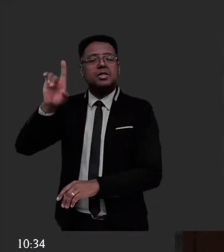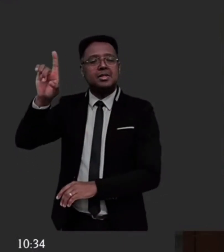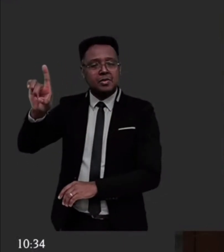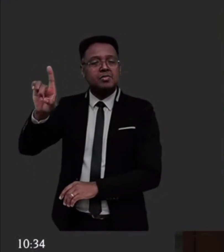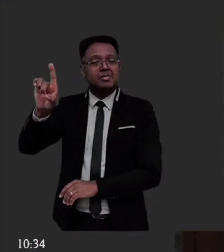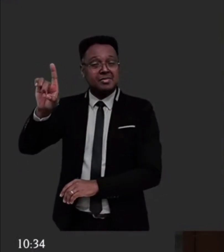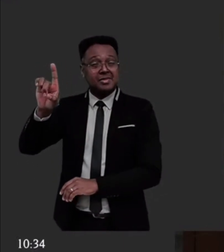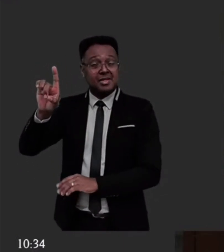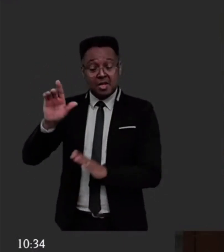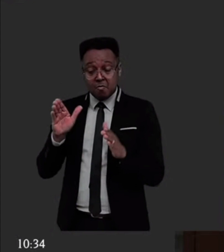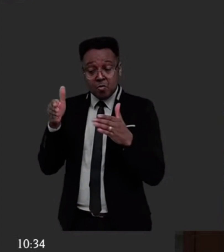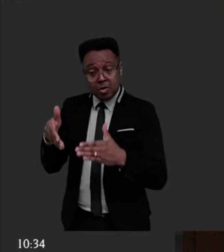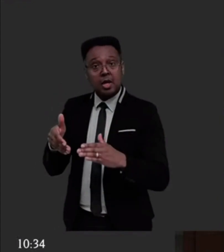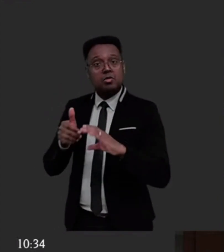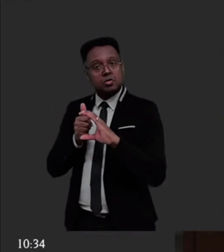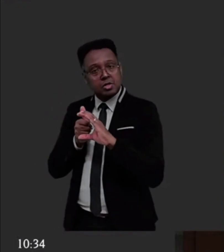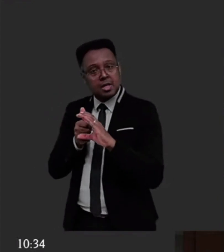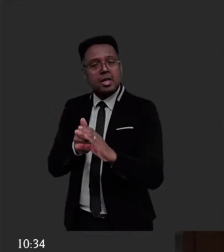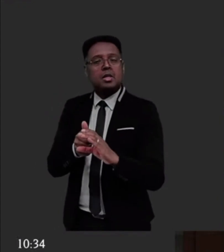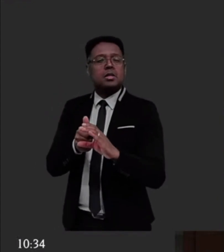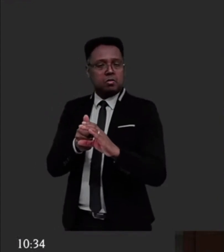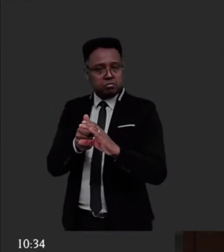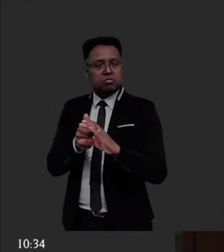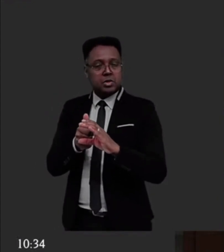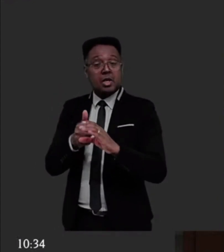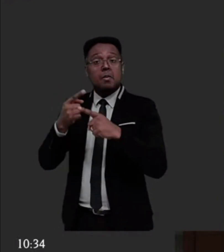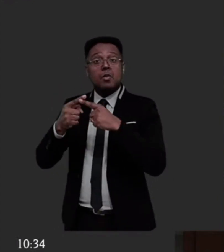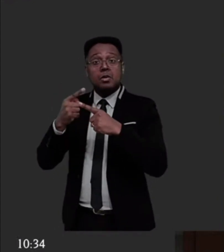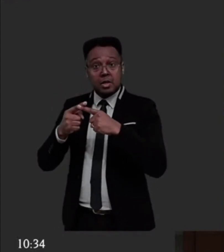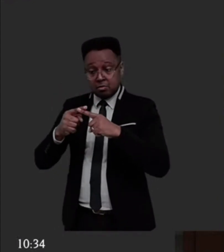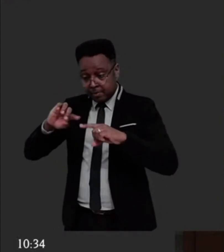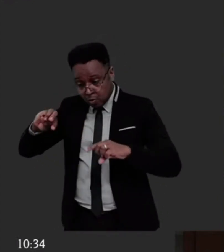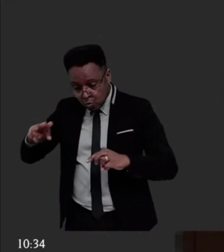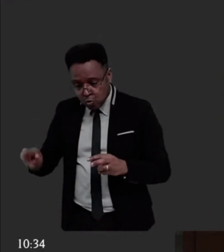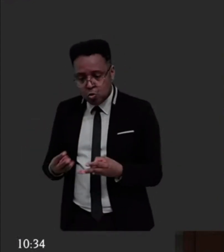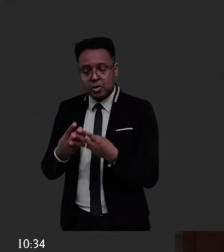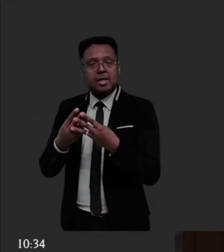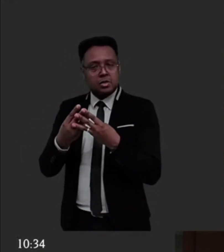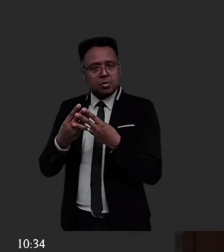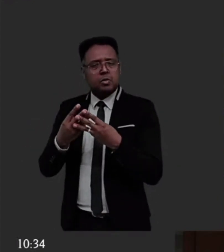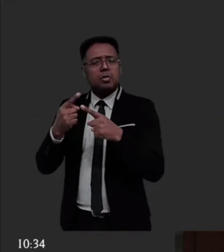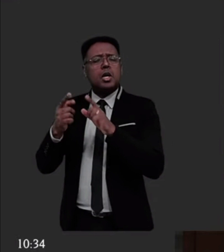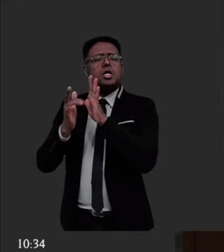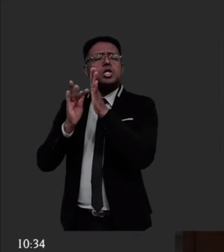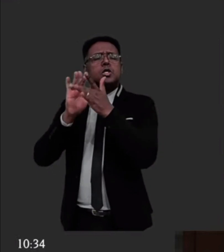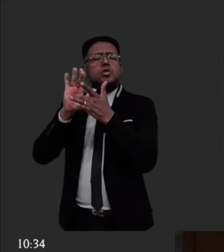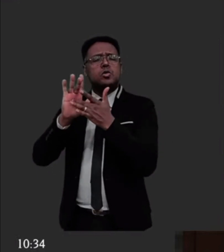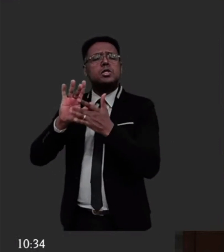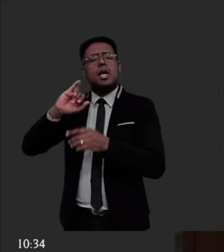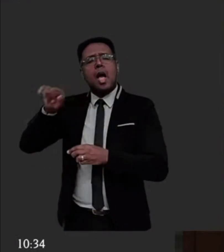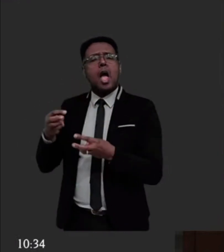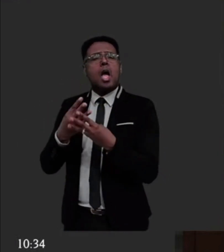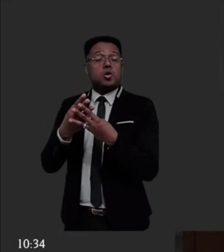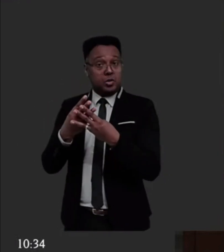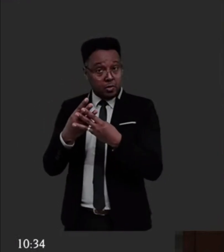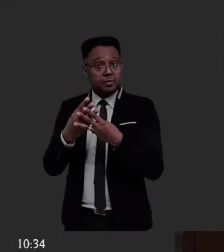e do judaísmo, porque Jesus, o Filho de Deus, era judeu. Ele disse àquela mulher de Samaria: